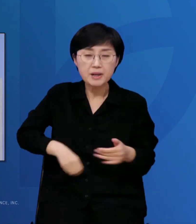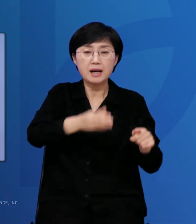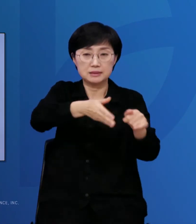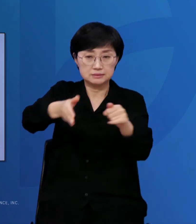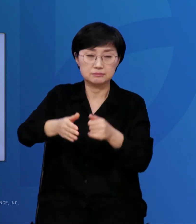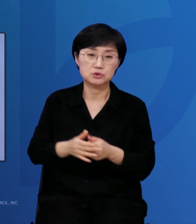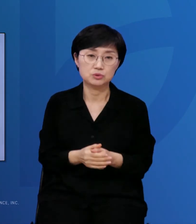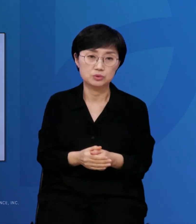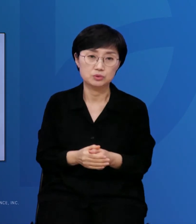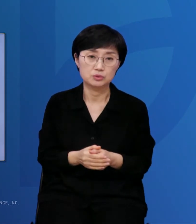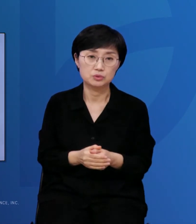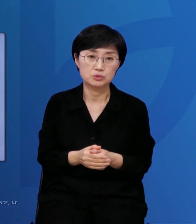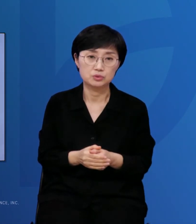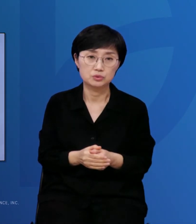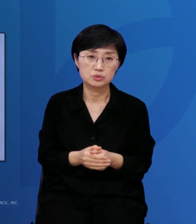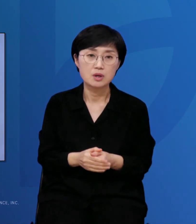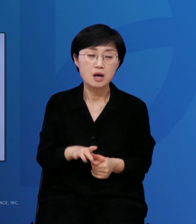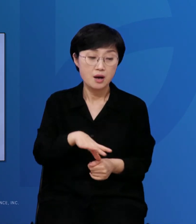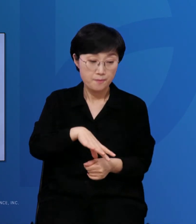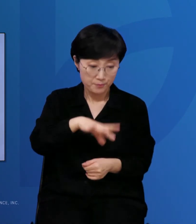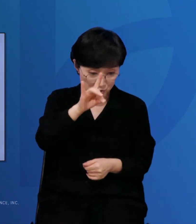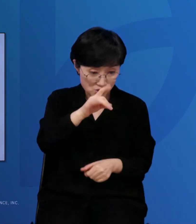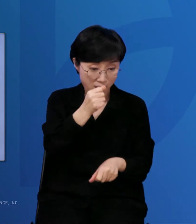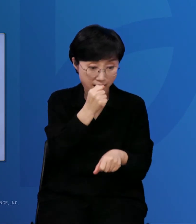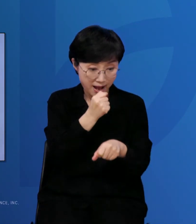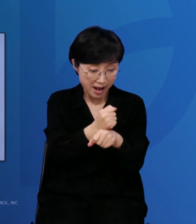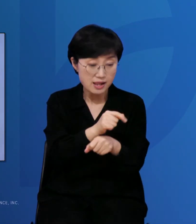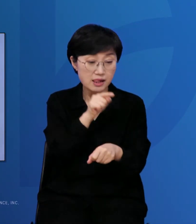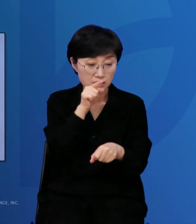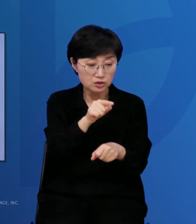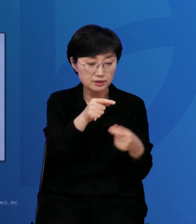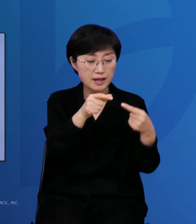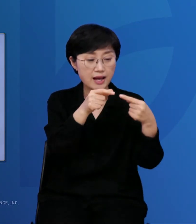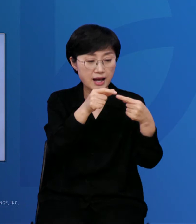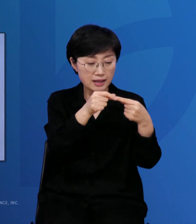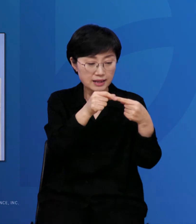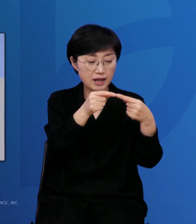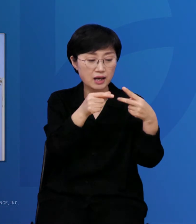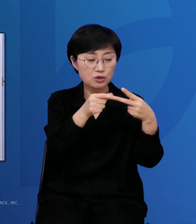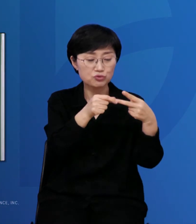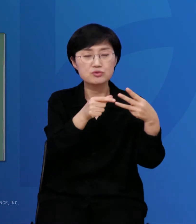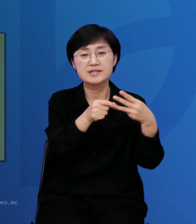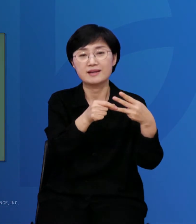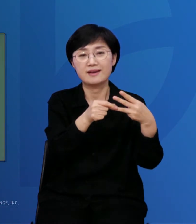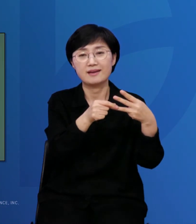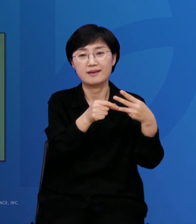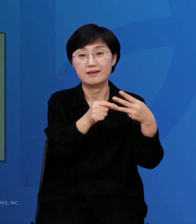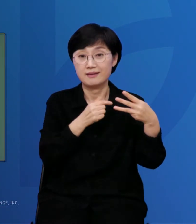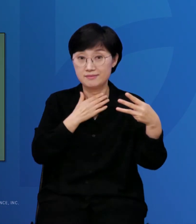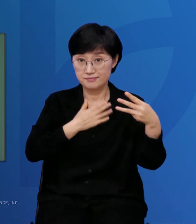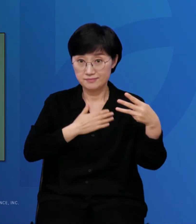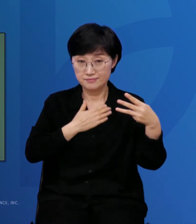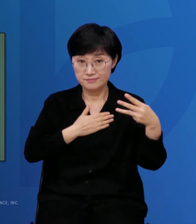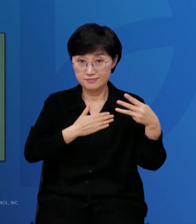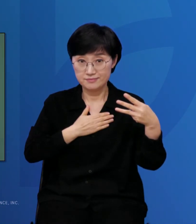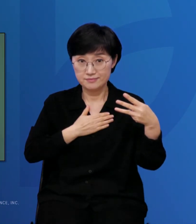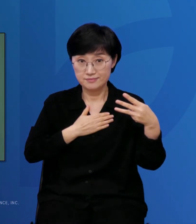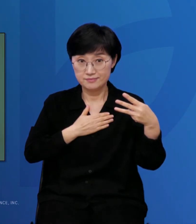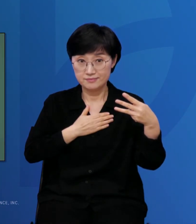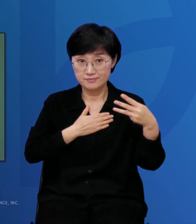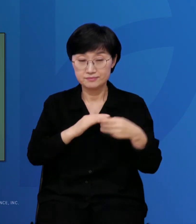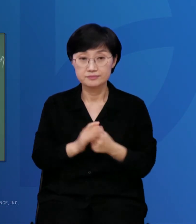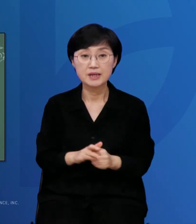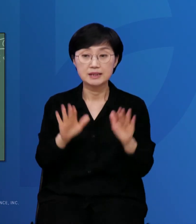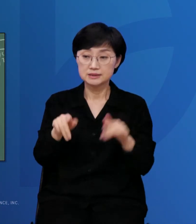首先除掉您眼中的梁木吧。 이렇게 해서 먼저 할 것 세 가지를 얘기했어. 所以耶稣讲了首先要做的三点。 그래서 여러분들이 어떤 면에서